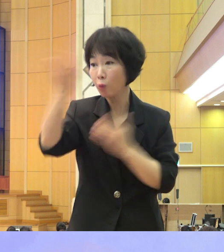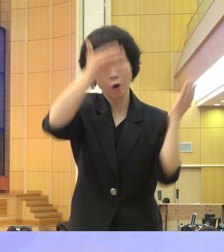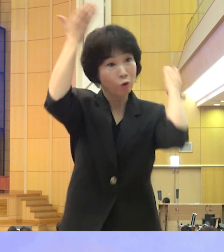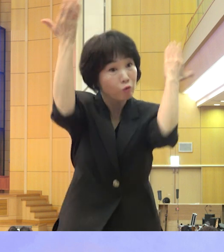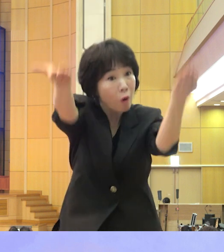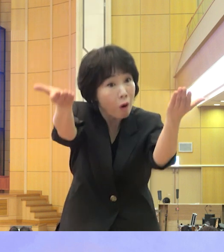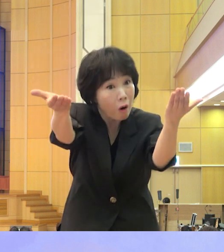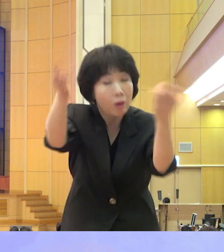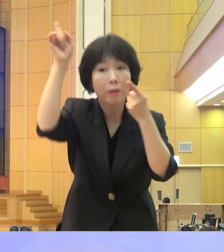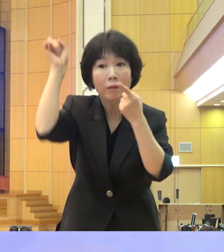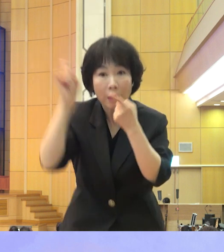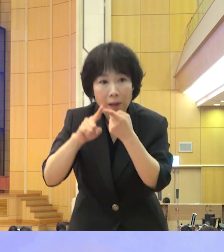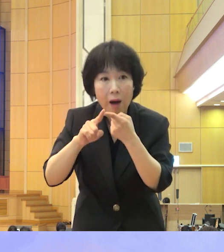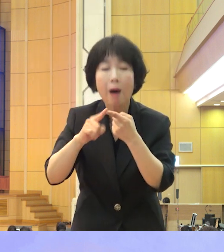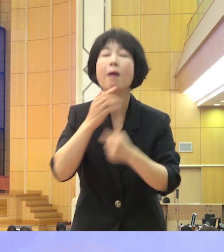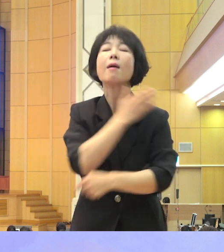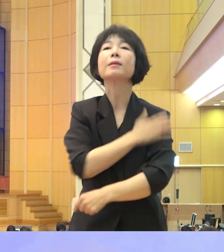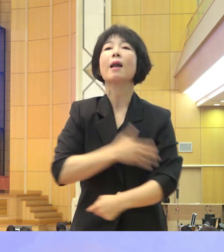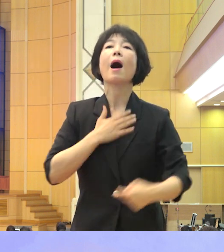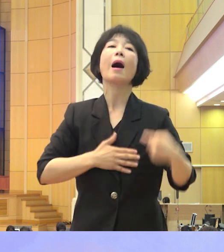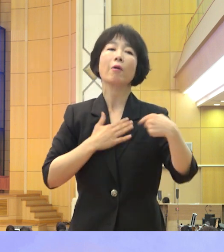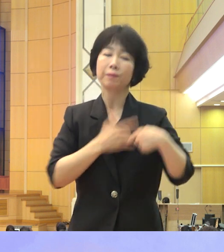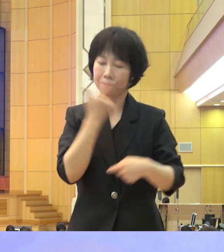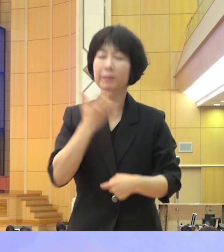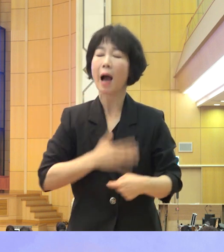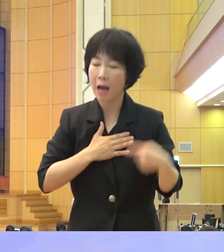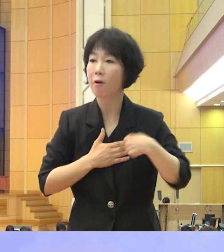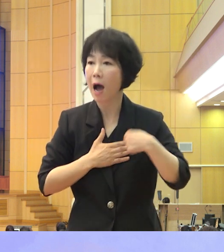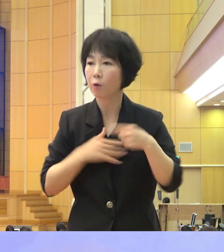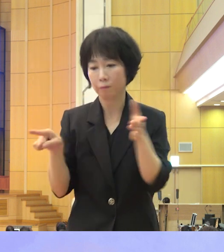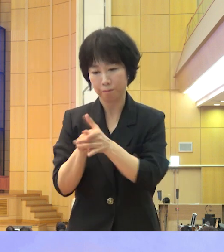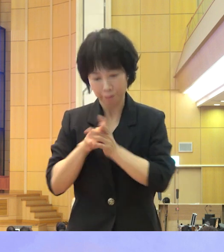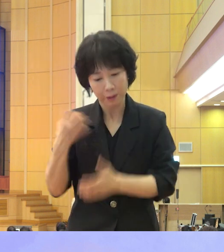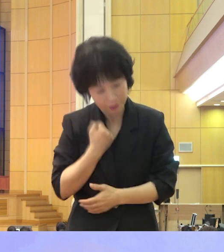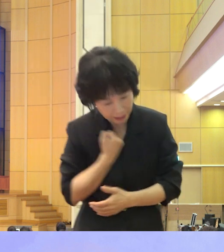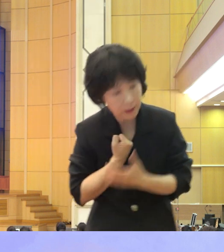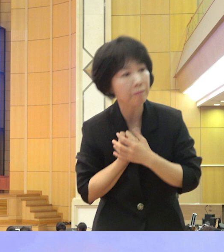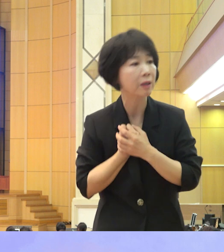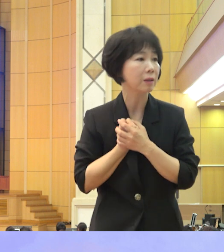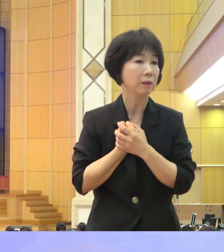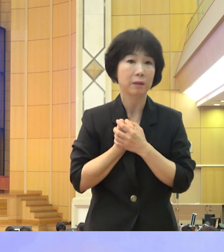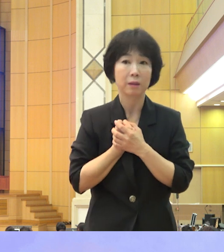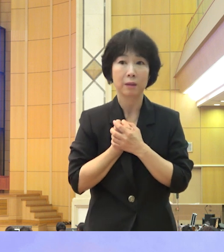된다는 것을 알고 믿어야 된다는 거예요. 그럼 예를 하나 들겠습니다.